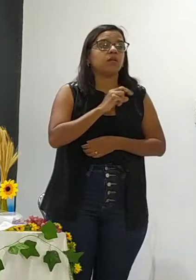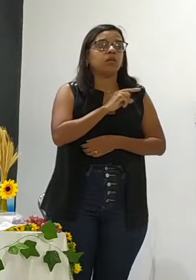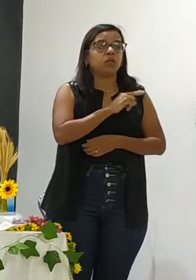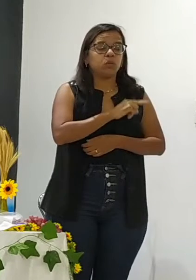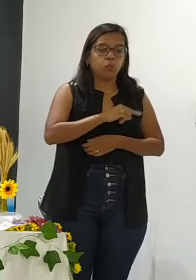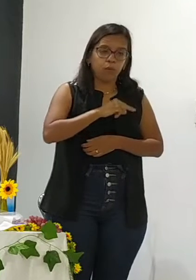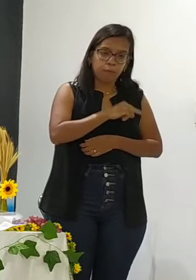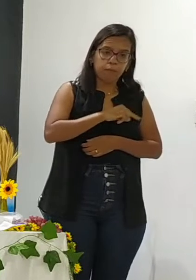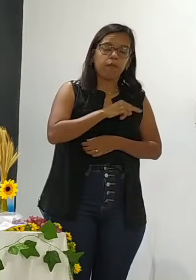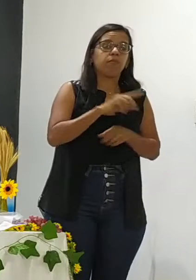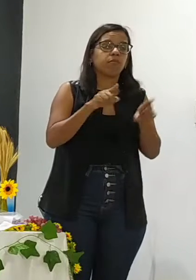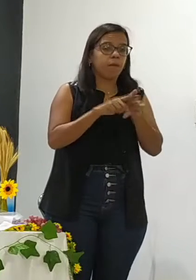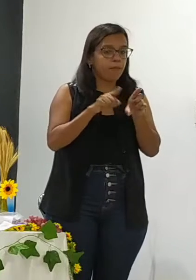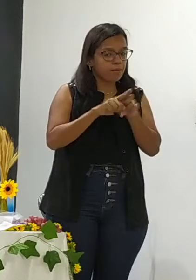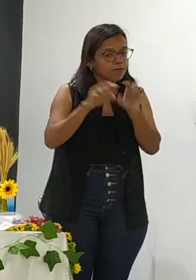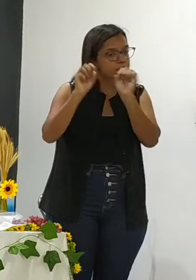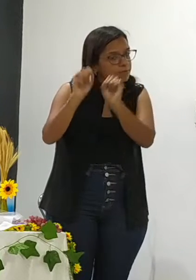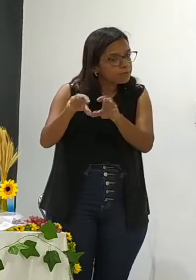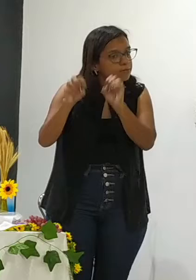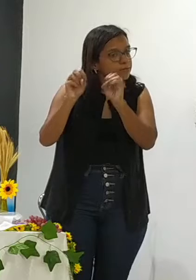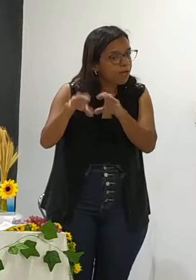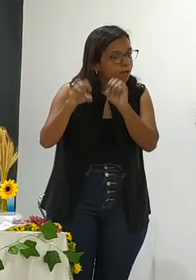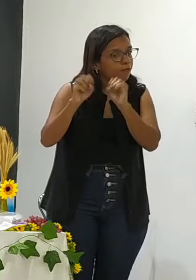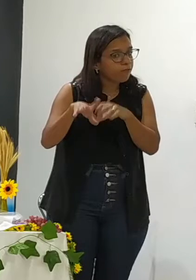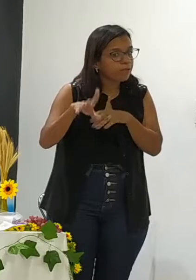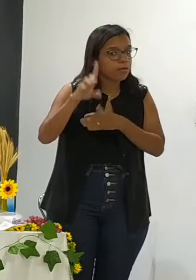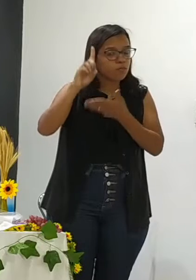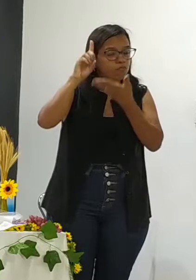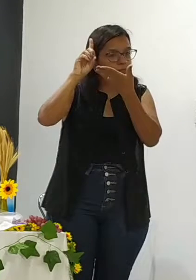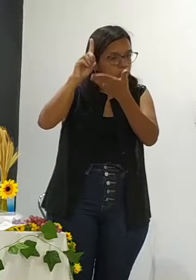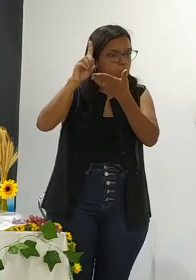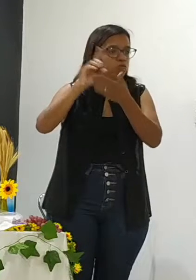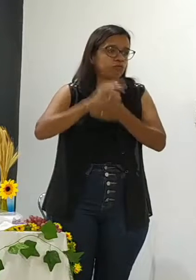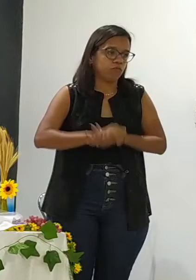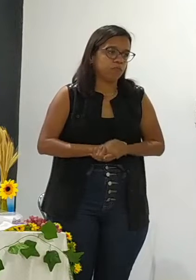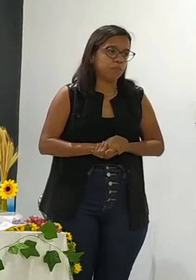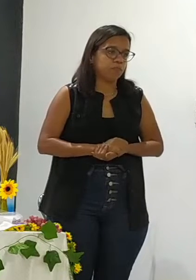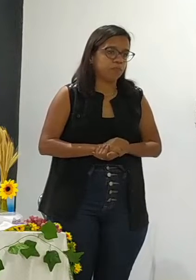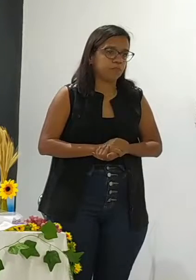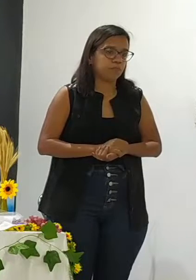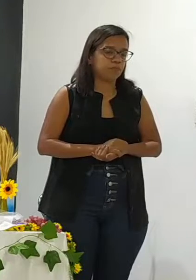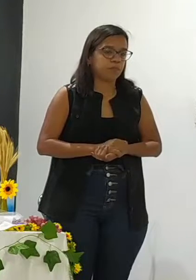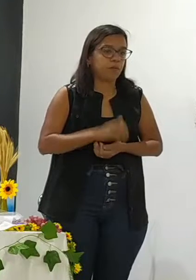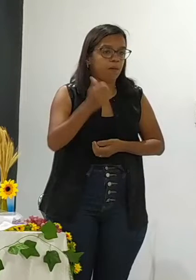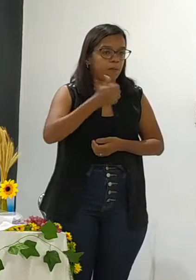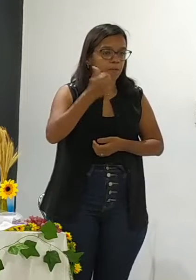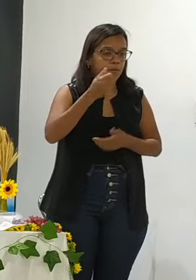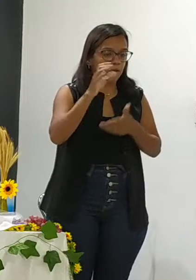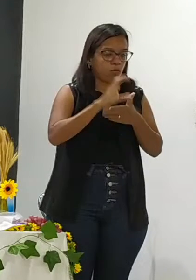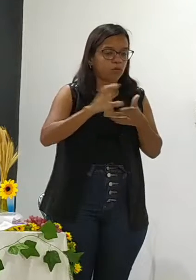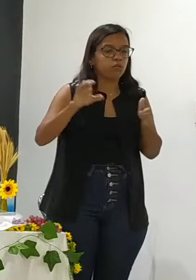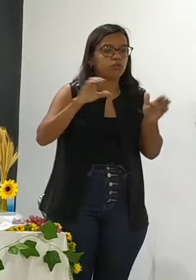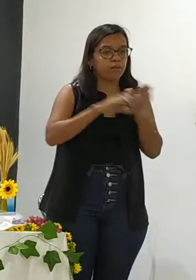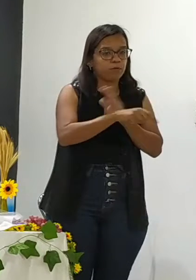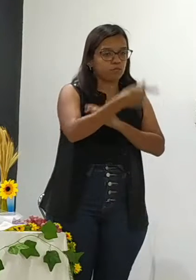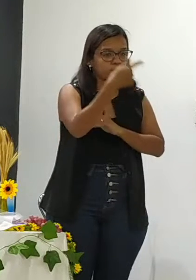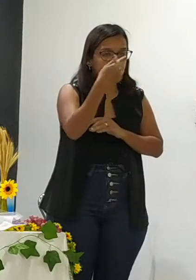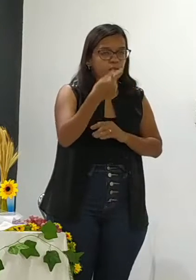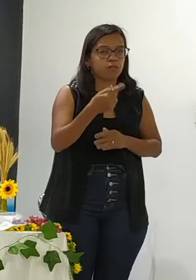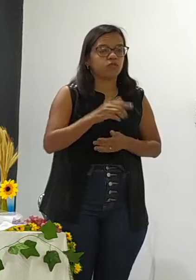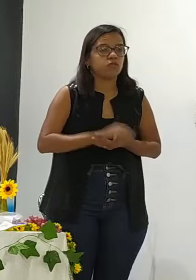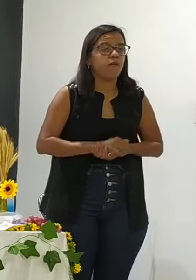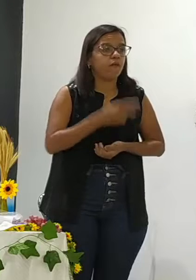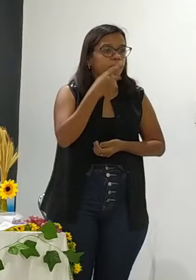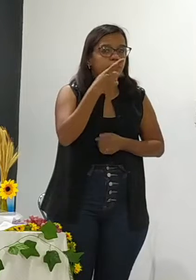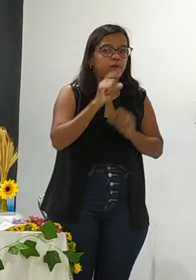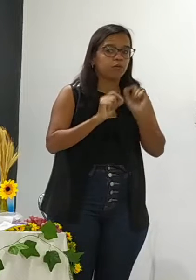forma, ensinava a elas quem era o Deus dela. Em 1 Coríntios, no capítulo 7, irmãos,